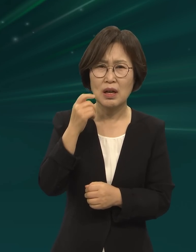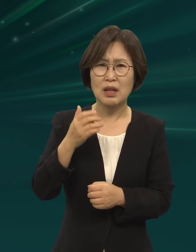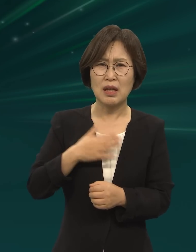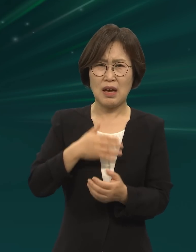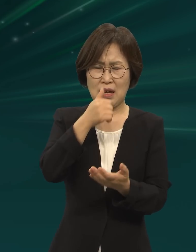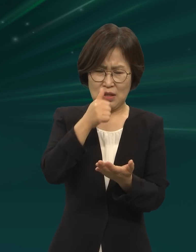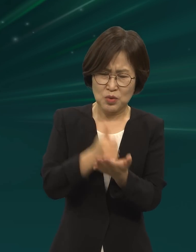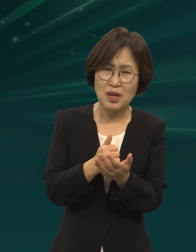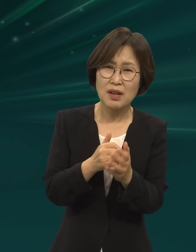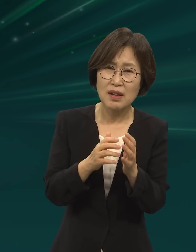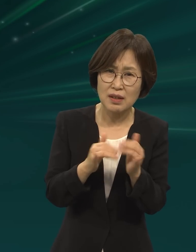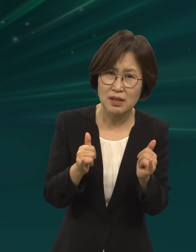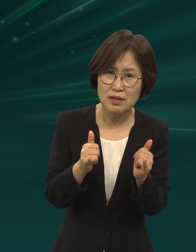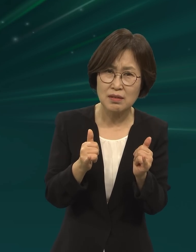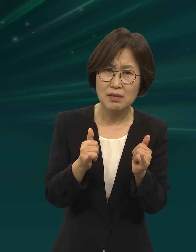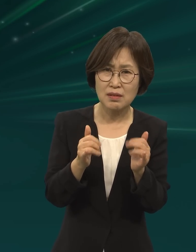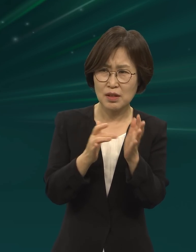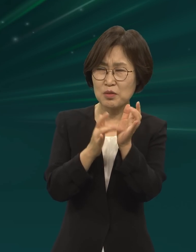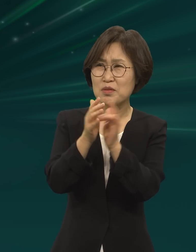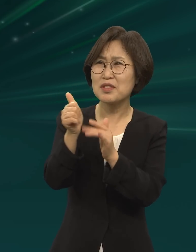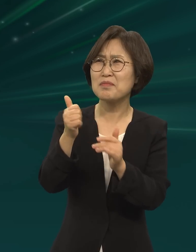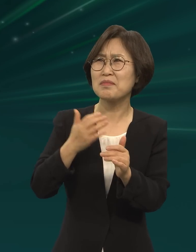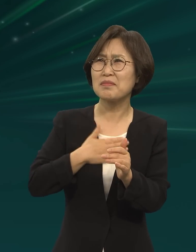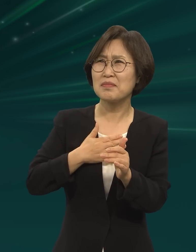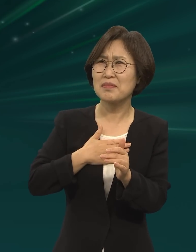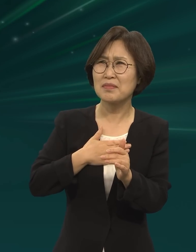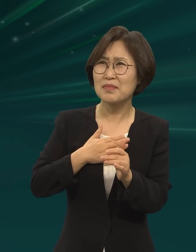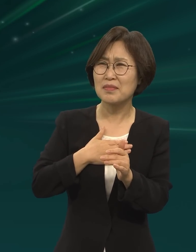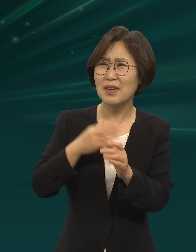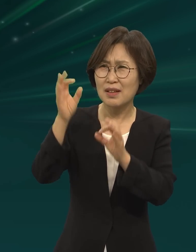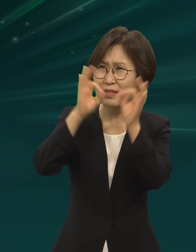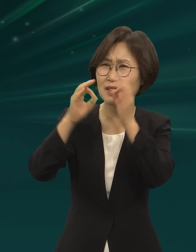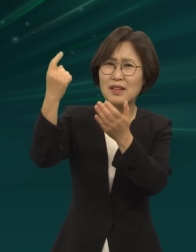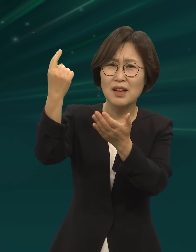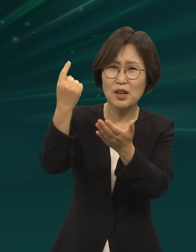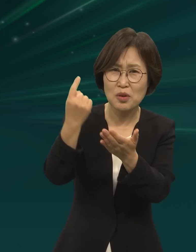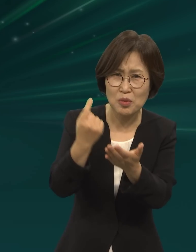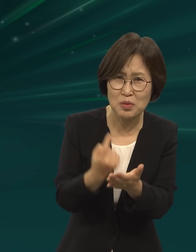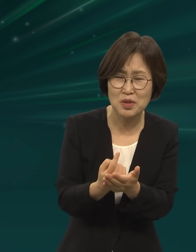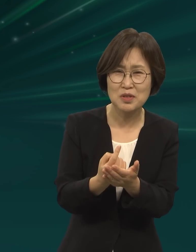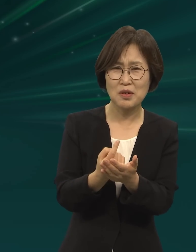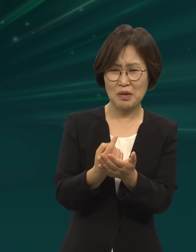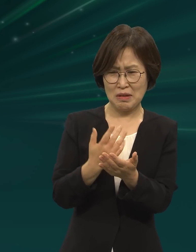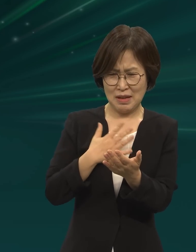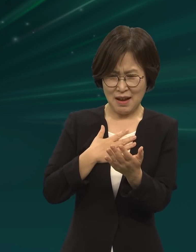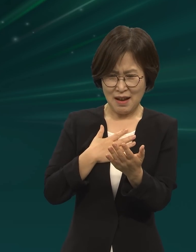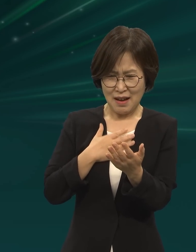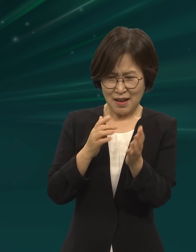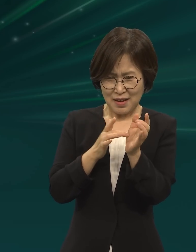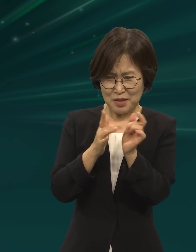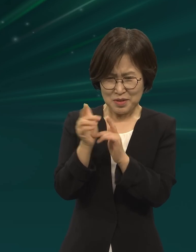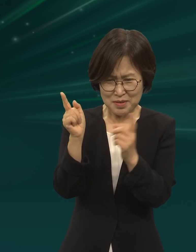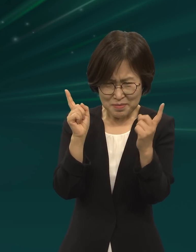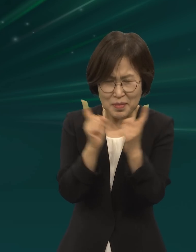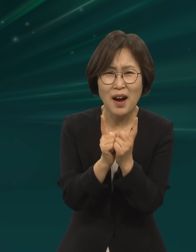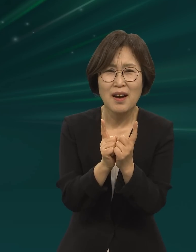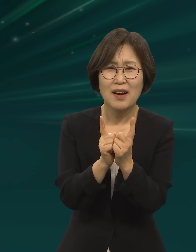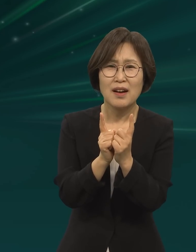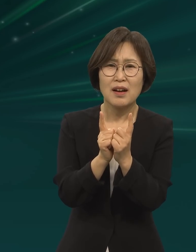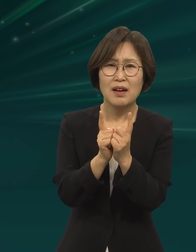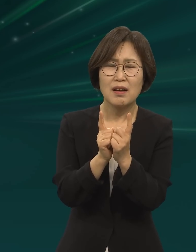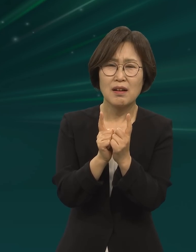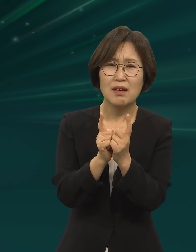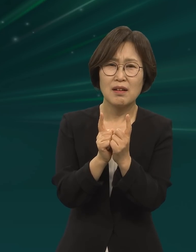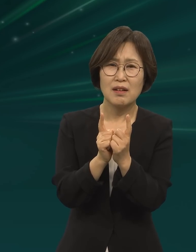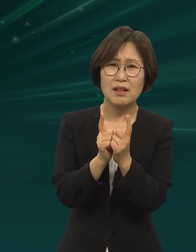죄인을 예수님께서 찾아오셔서 저를 이렇게 만나게 하셨는데,